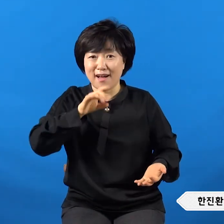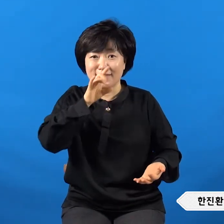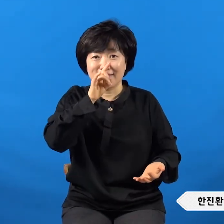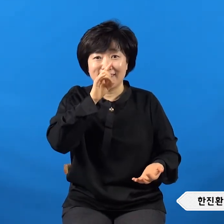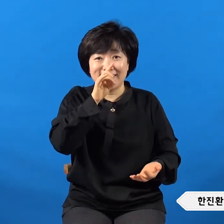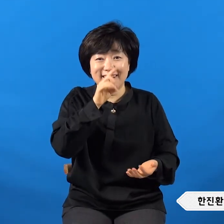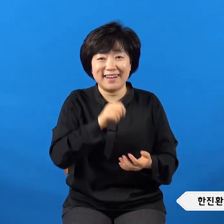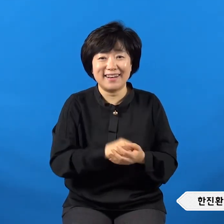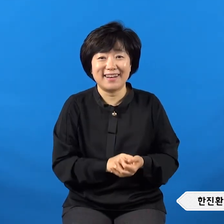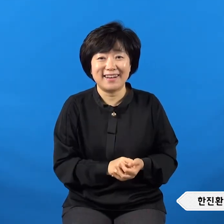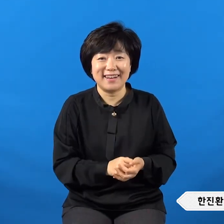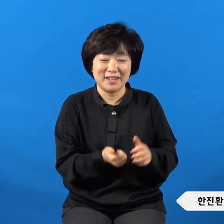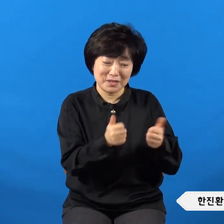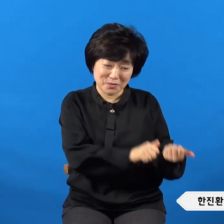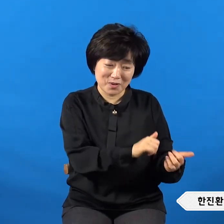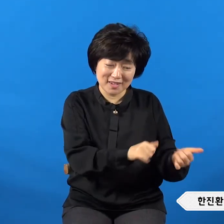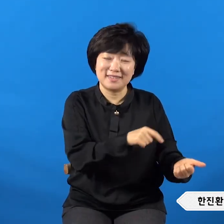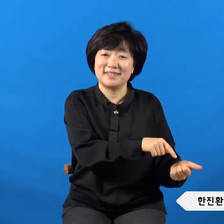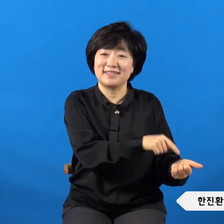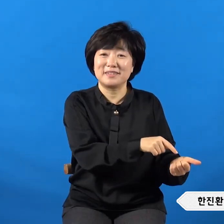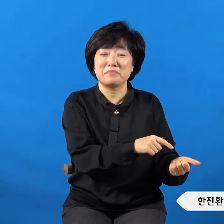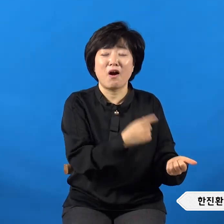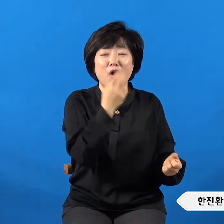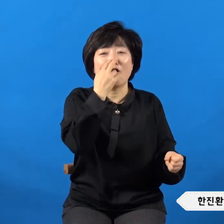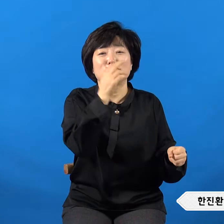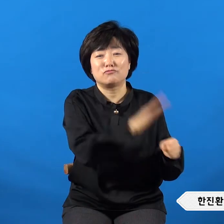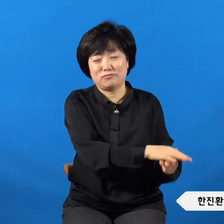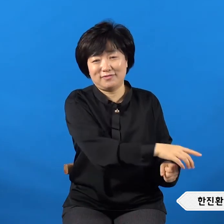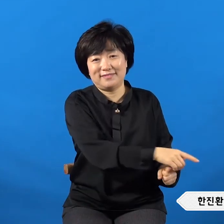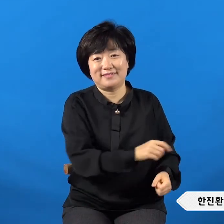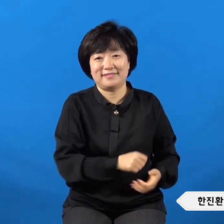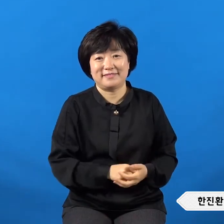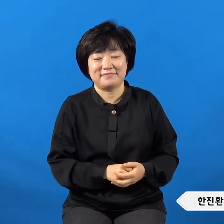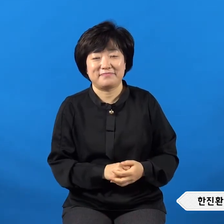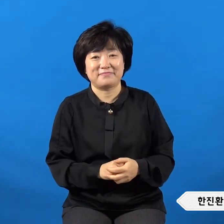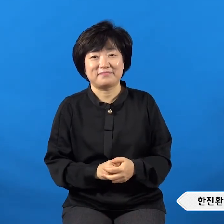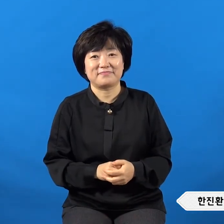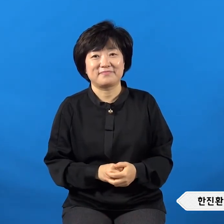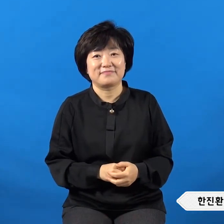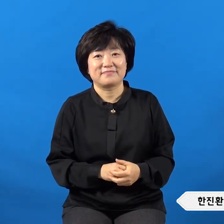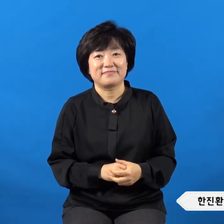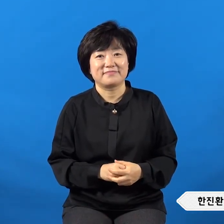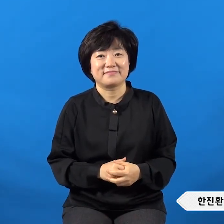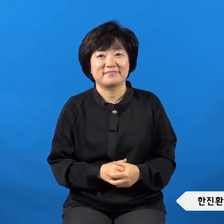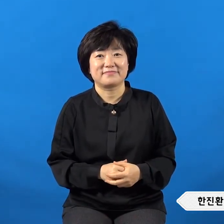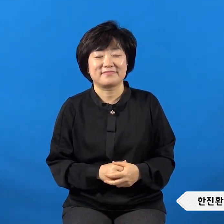죄송합니다. 돌아가신 분만 억울하지요.